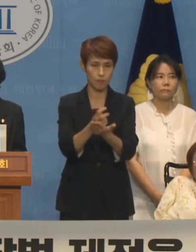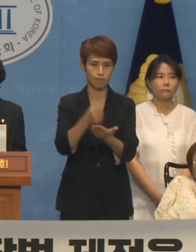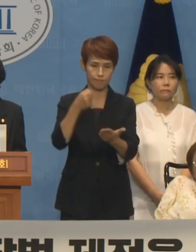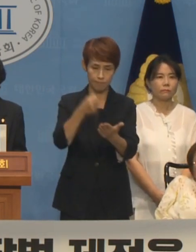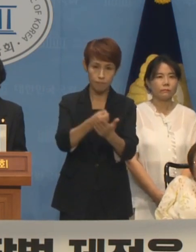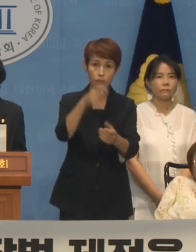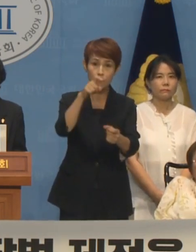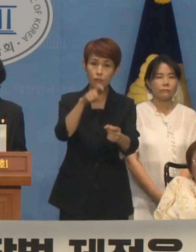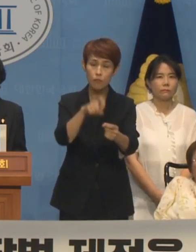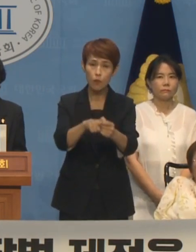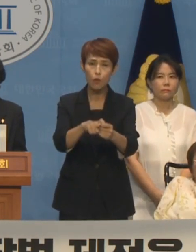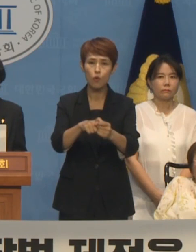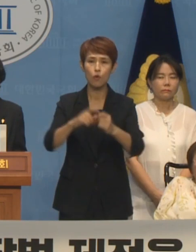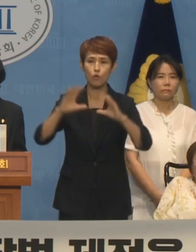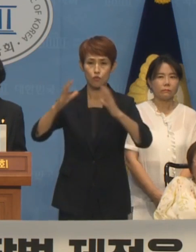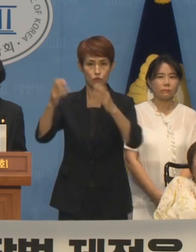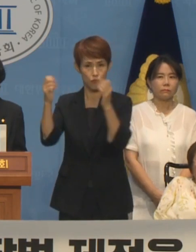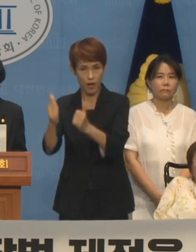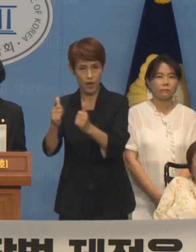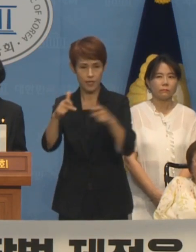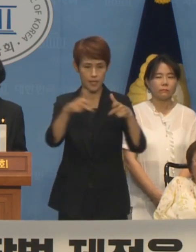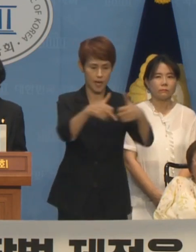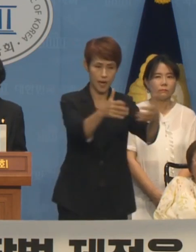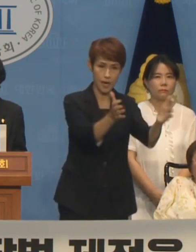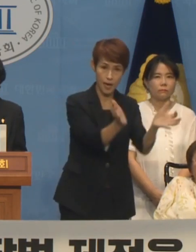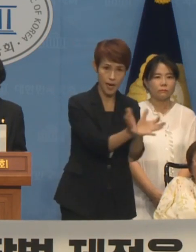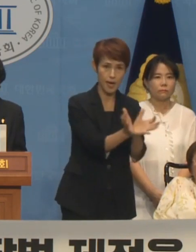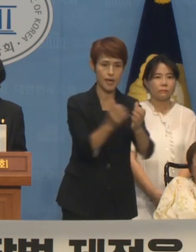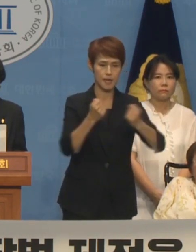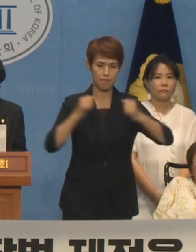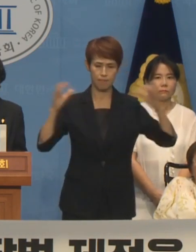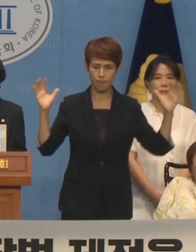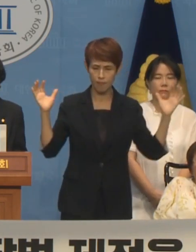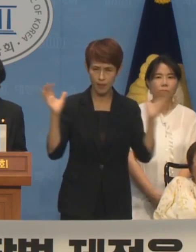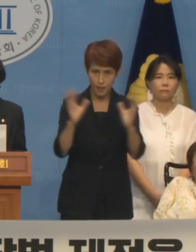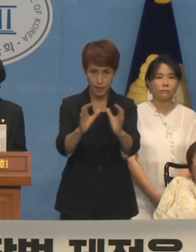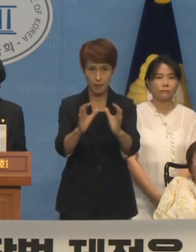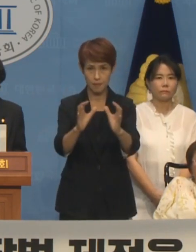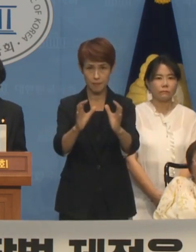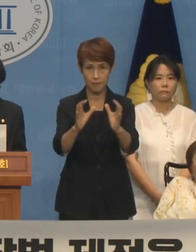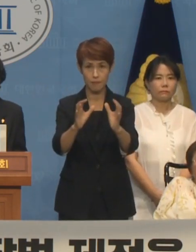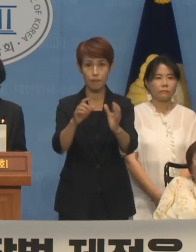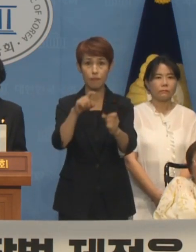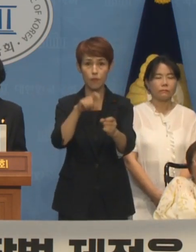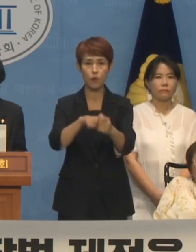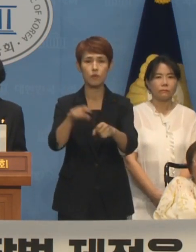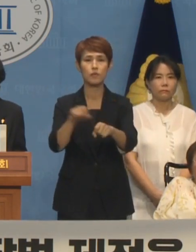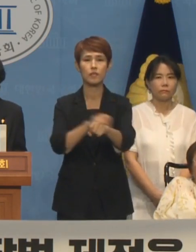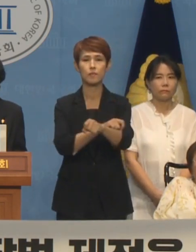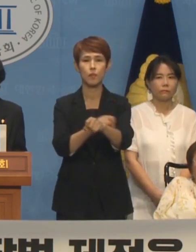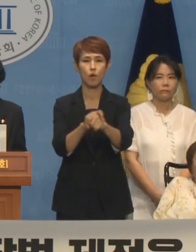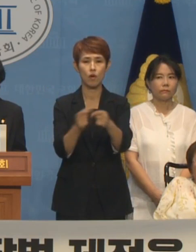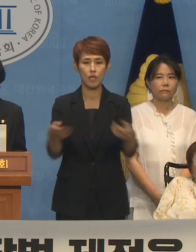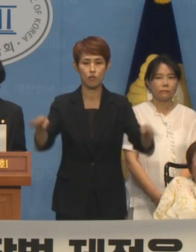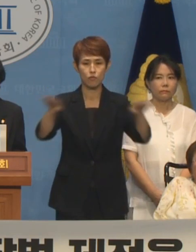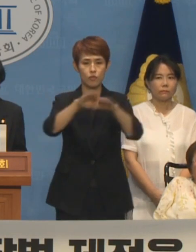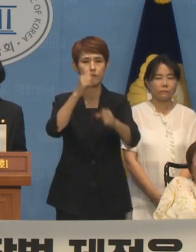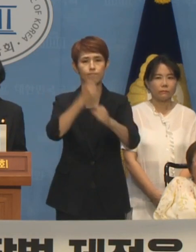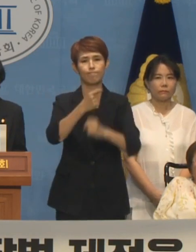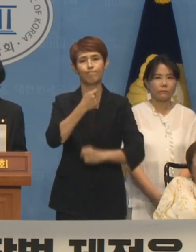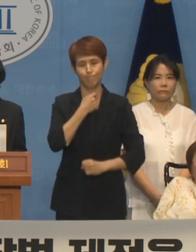위해 국회와 장애계가 힘을 모을 수 있도록 특별기구를 구성하고자